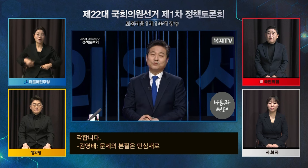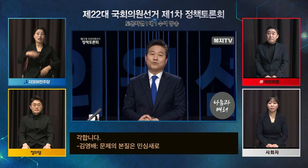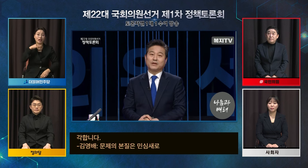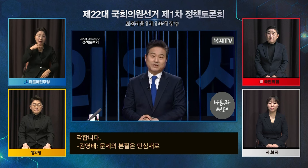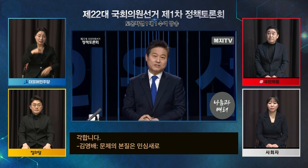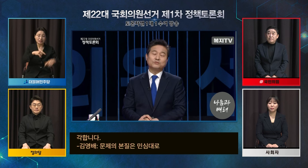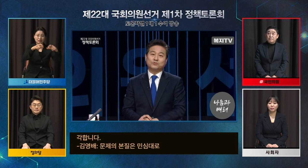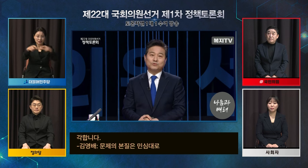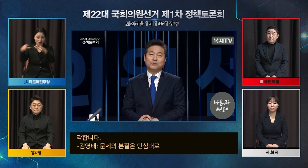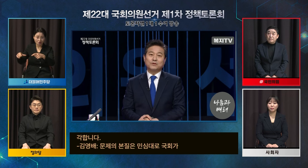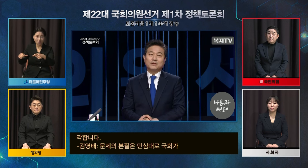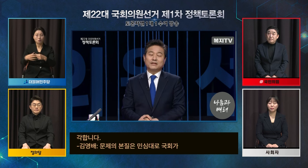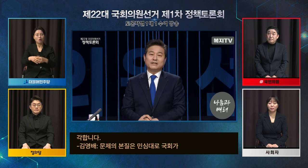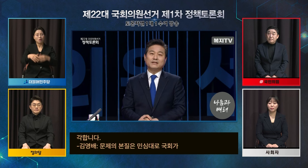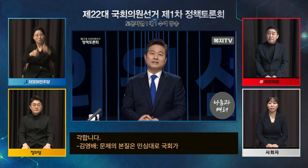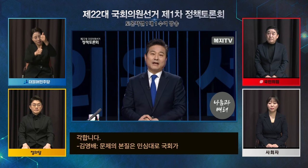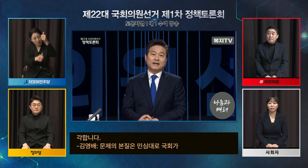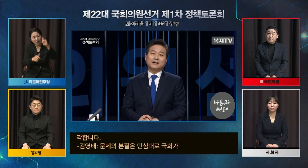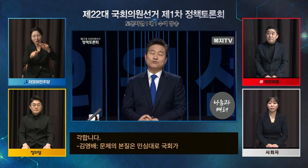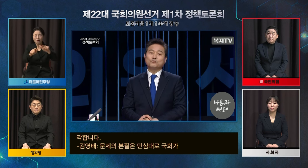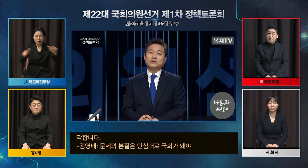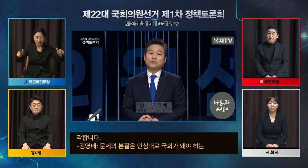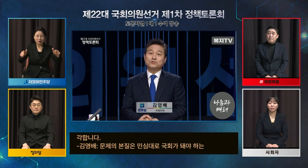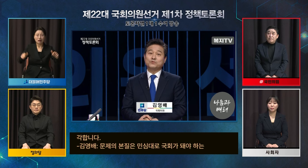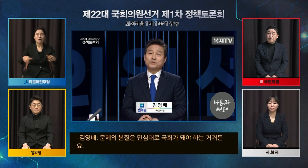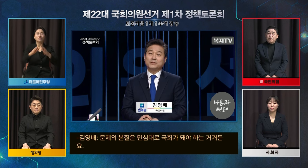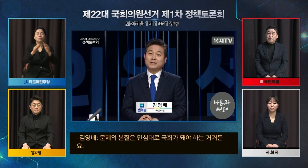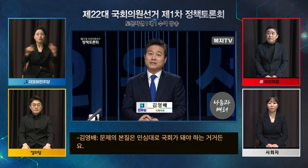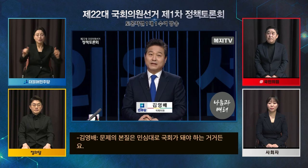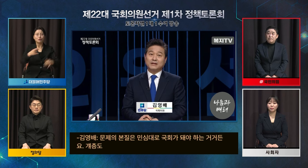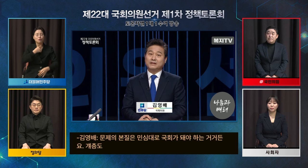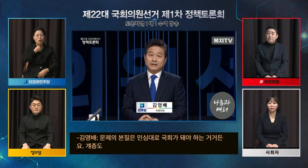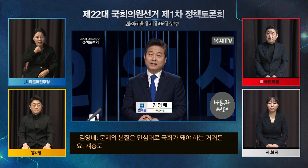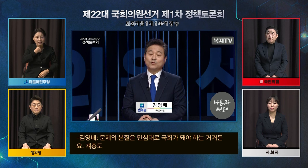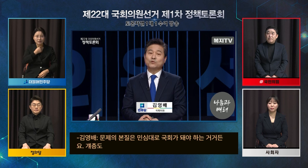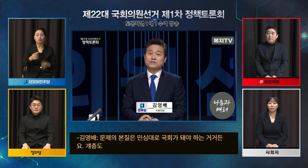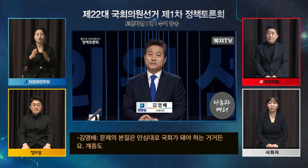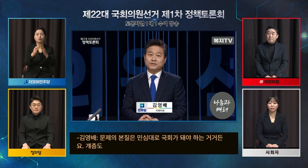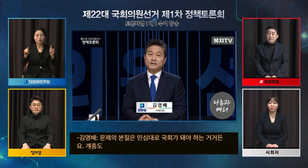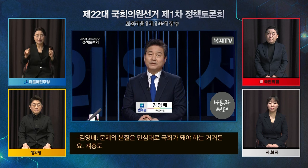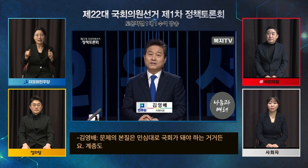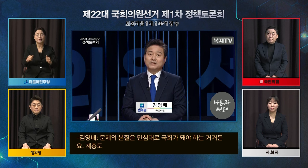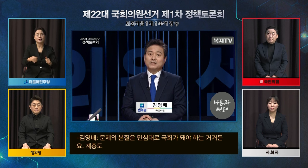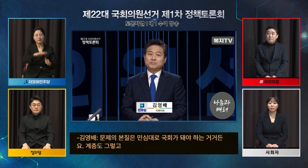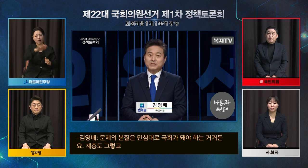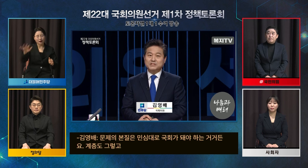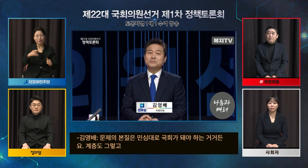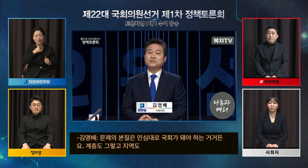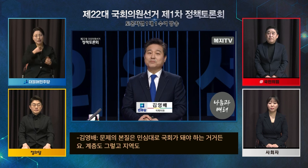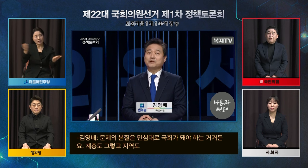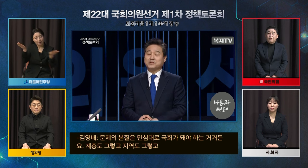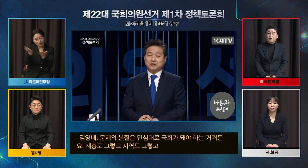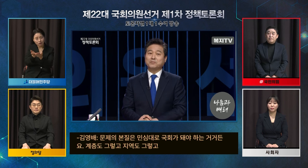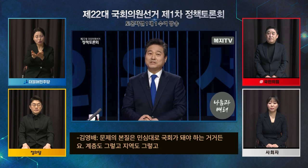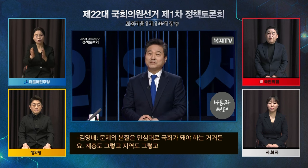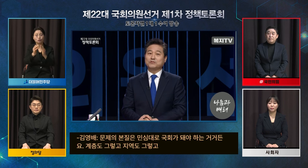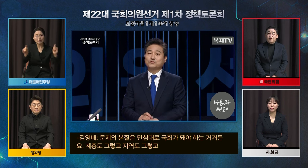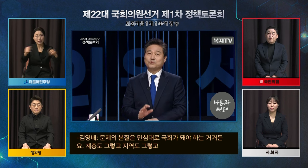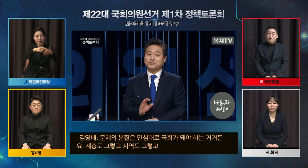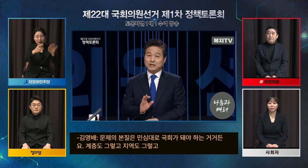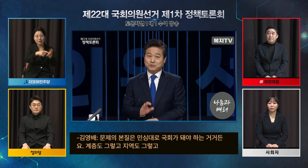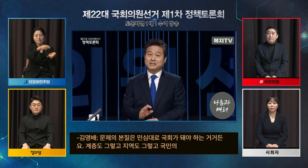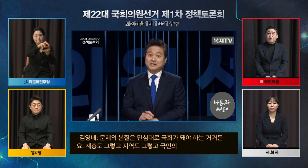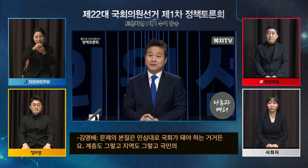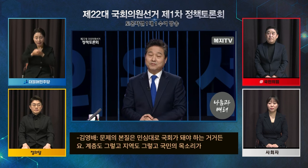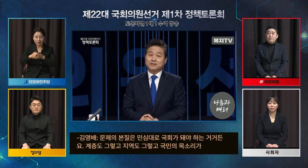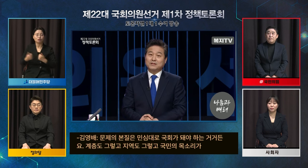지역도 그렇고 계층도 그렇고. 이 다양한 국민의 목소리가 다양하게 어우러져서 민심이 정말로 제대로 반영되는